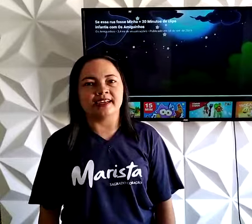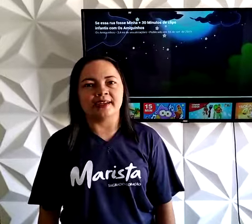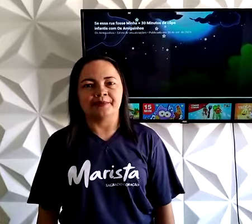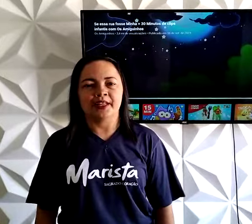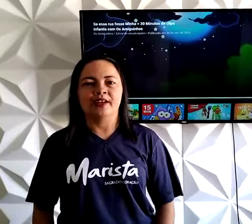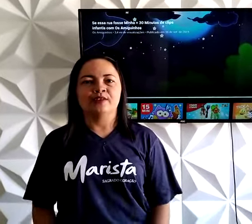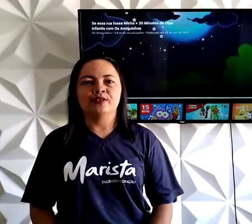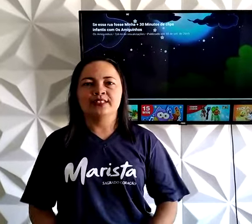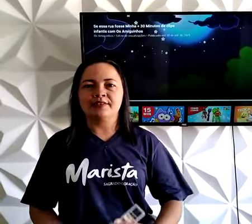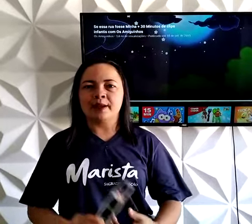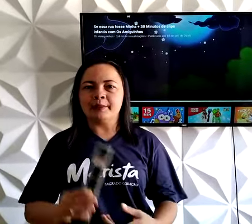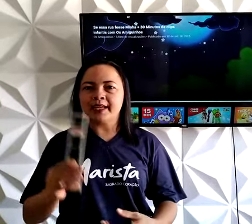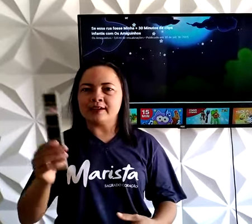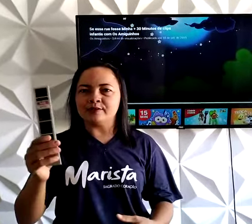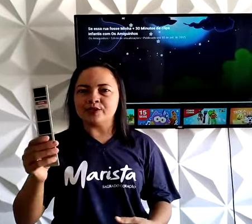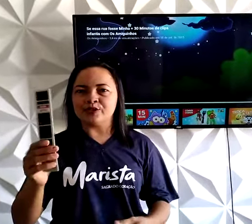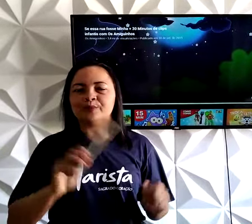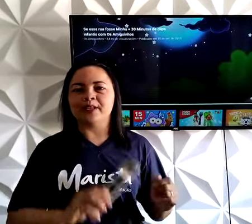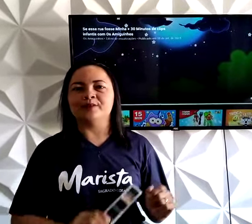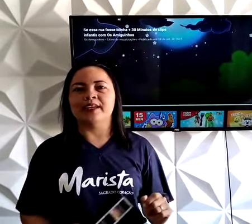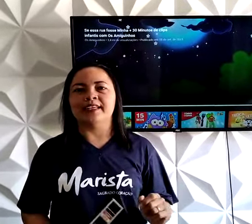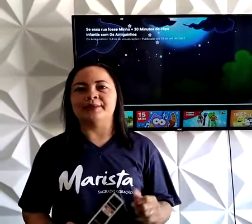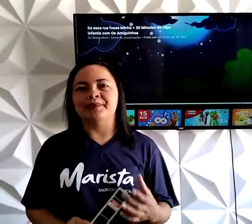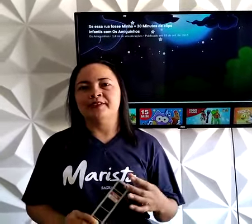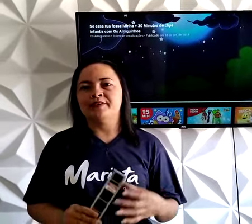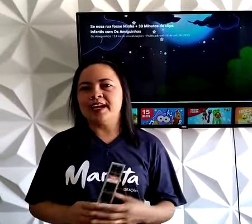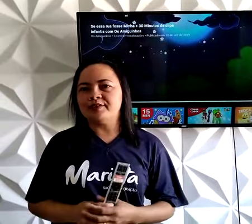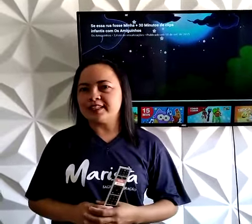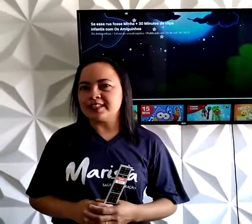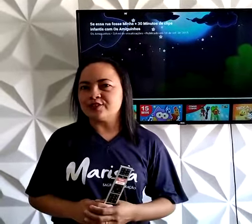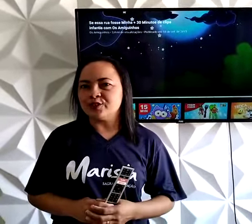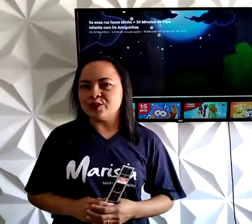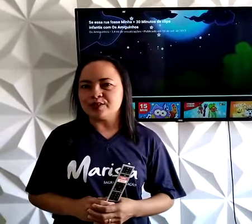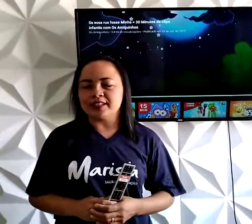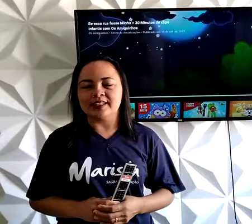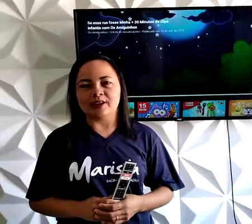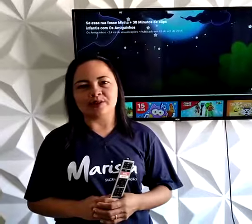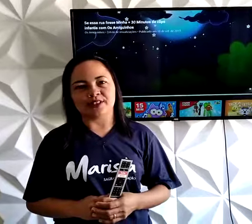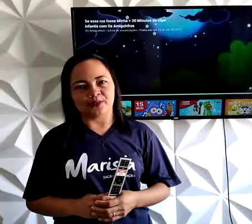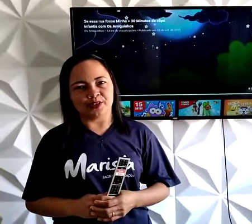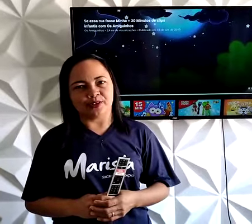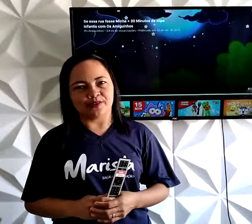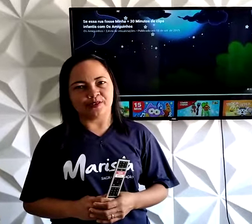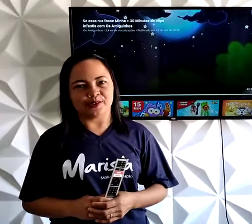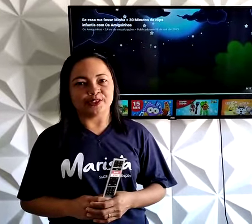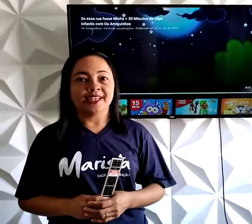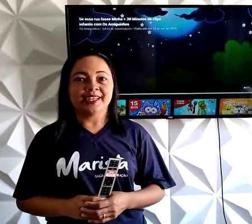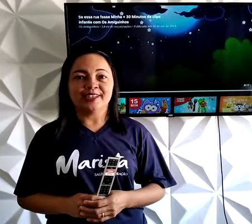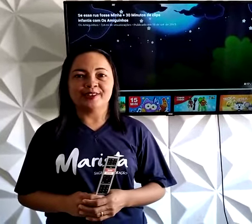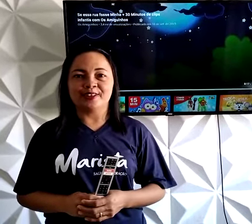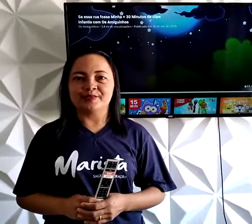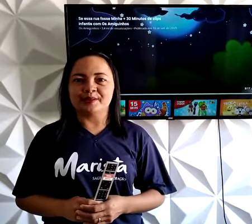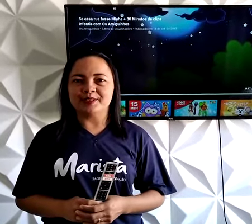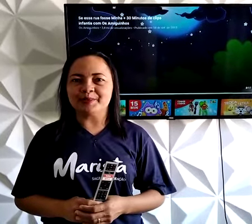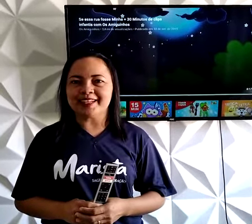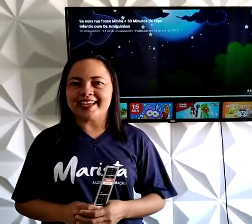Minha. Você vai pegar um instrumento aí, vai fazer de conta que é o seu microfone e nós vamos